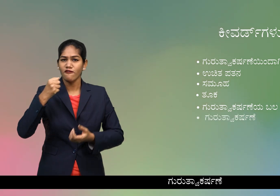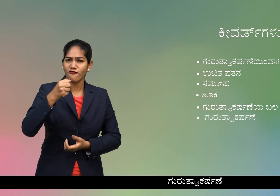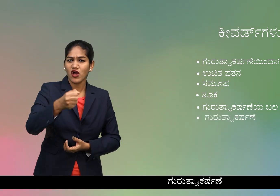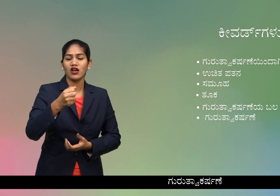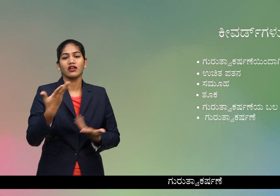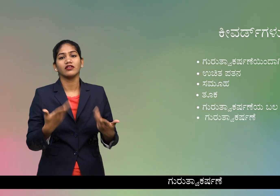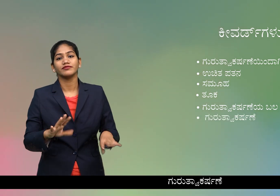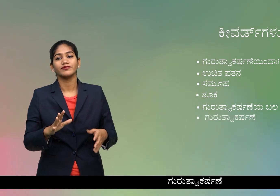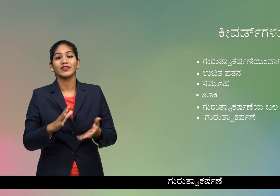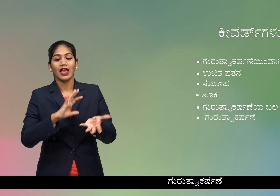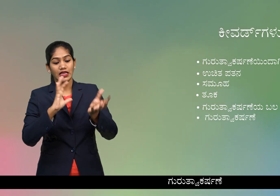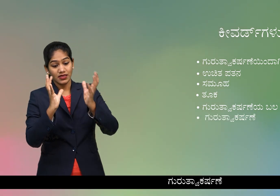ಗುರುತ್ವಾಕರ್ಷಣೆ.